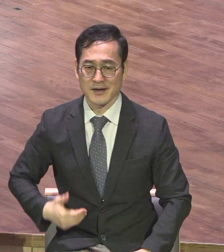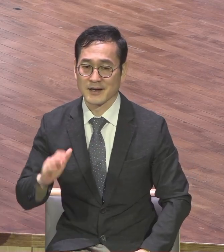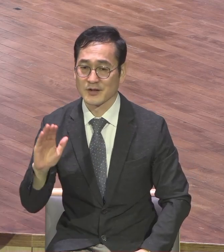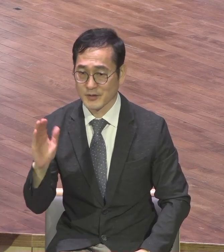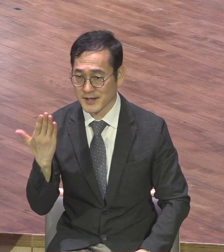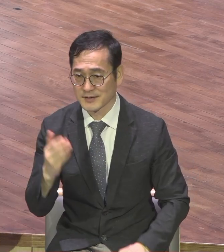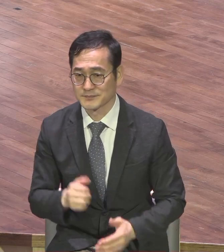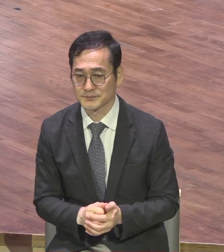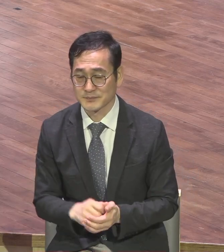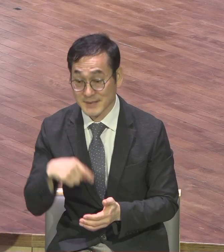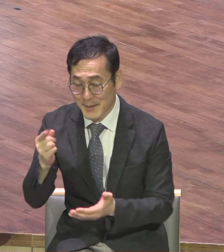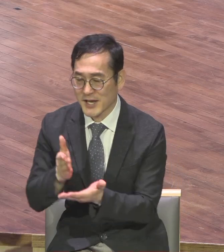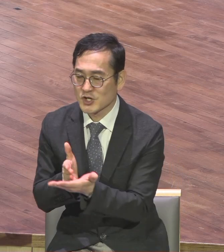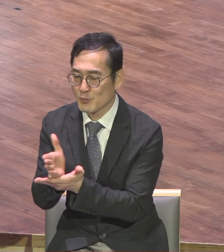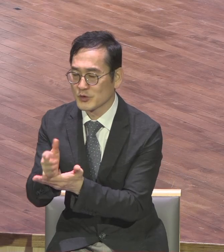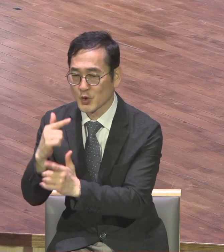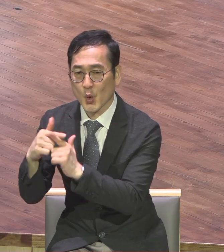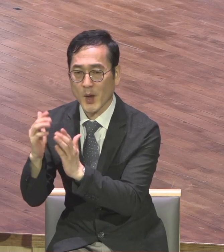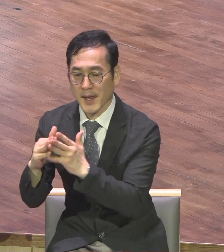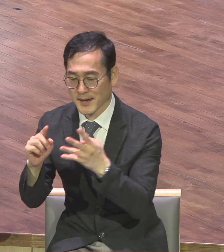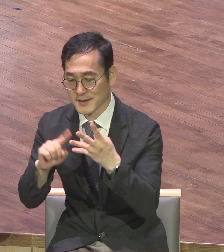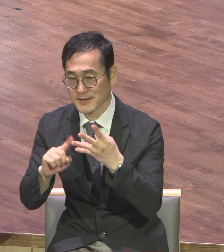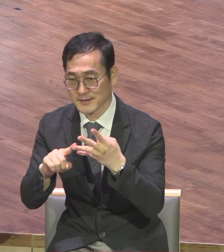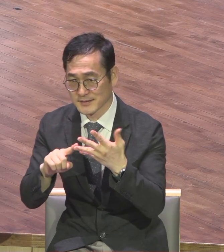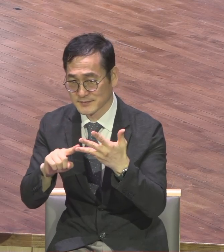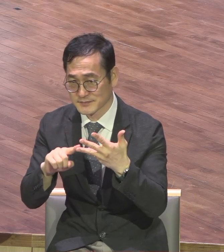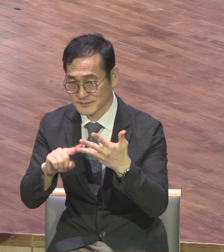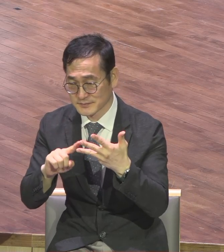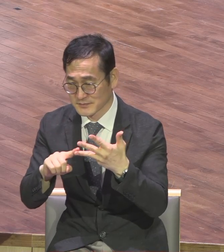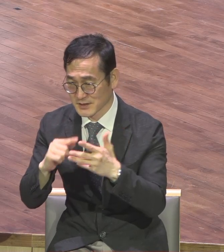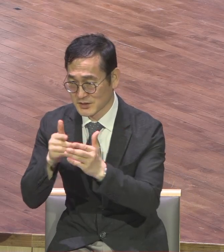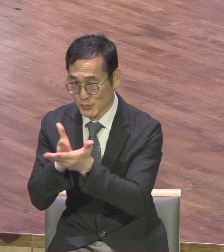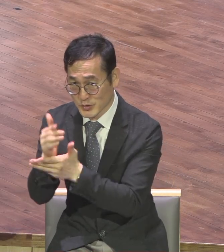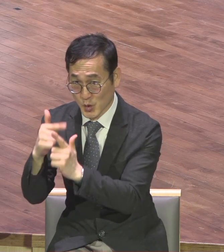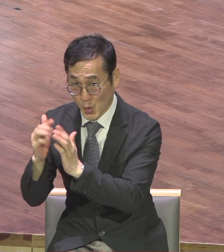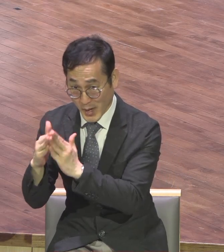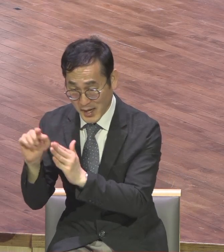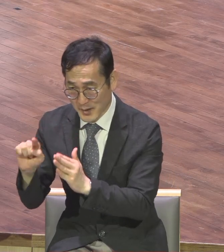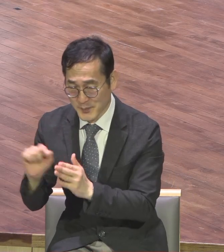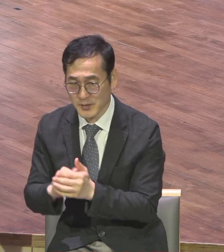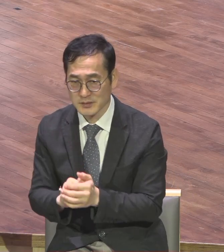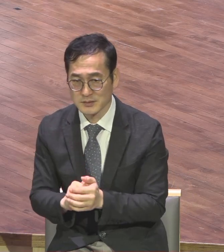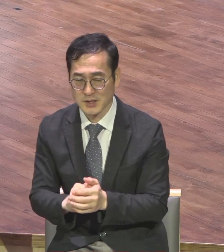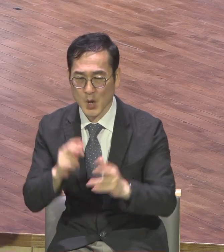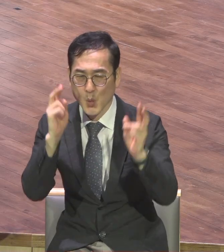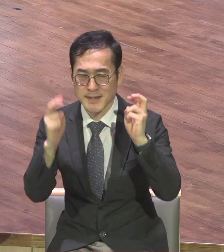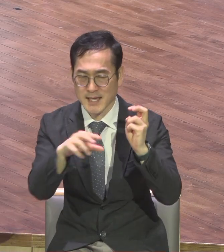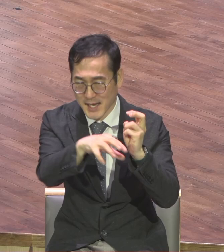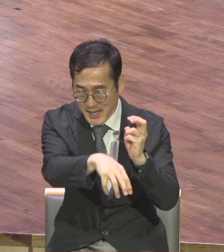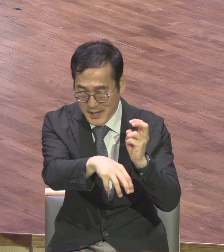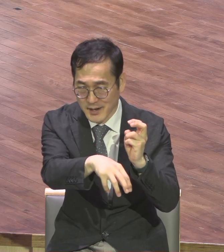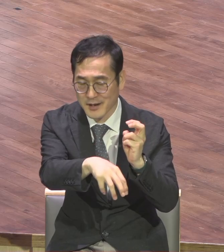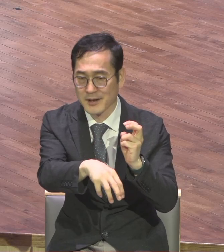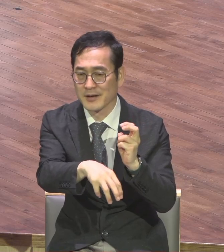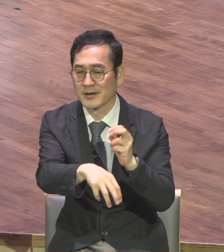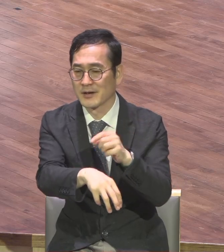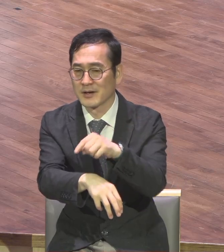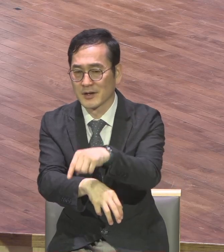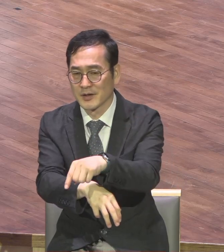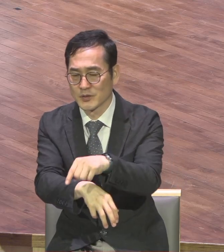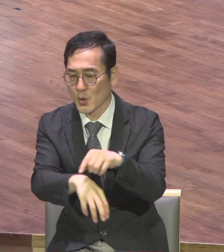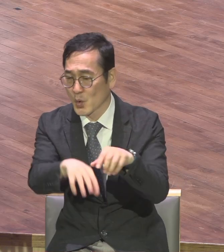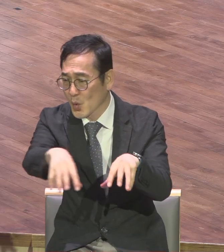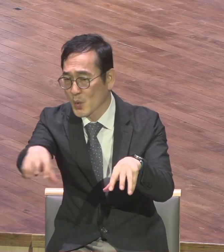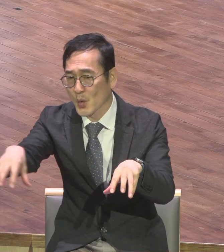전문교회는 뭐냐? 기능입니다. 기능. 직장. 여러분 다니는 직장, 사업장. 이 현장 예,